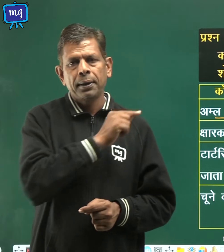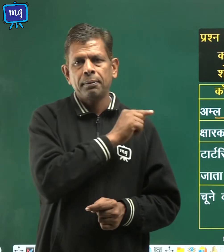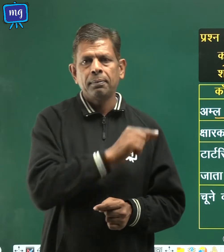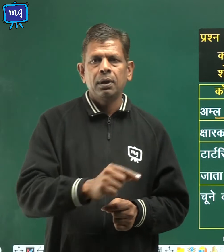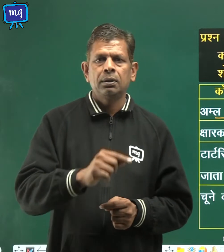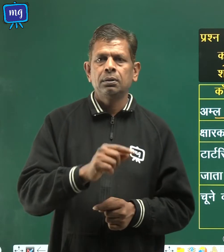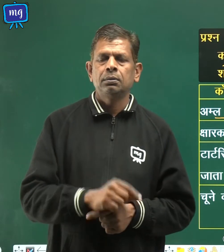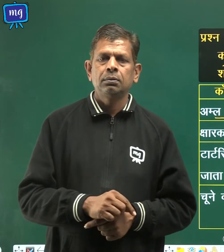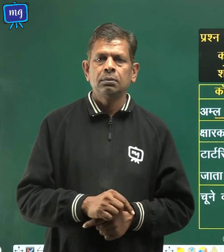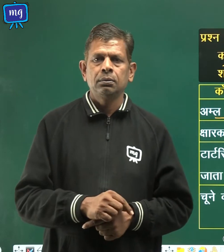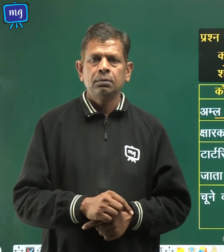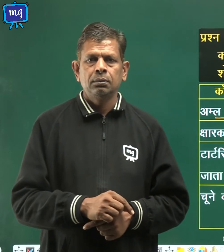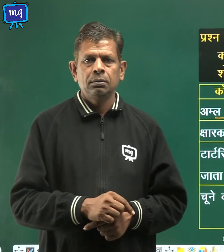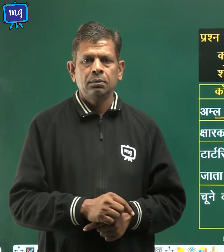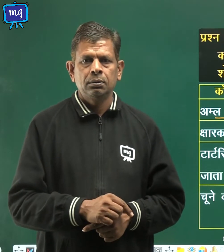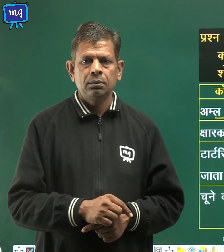देंगे।